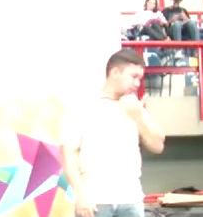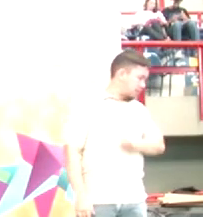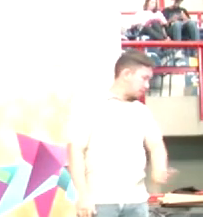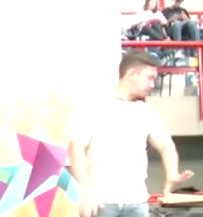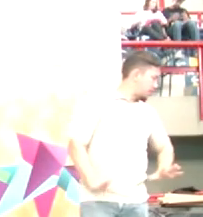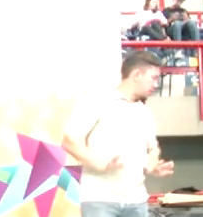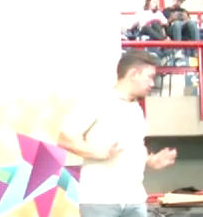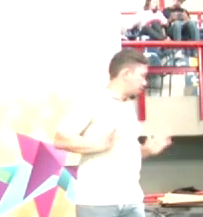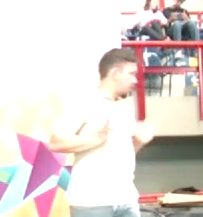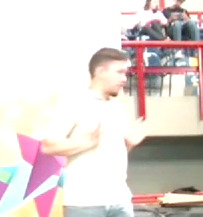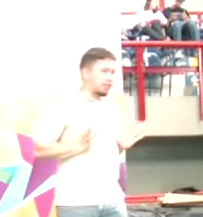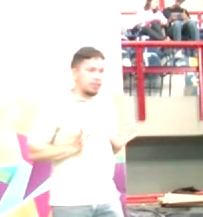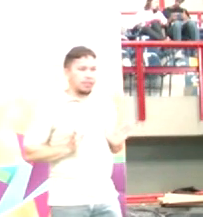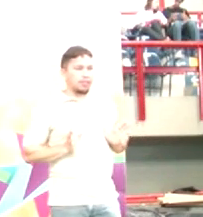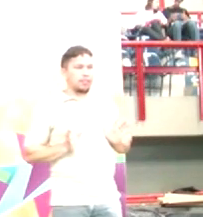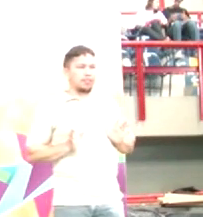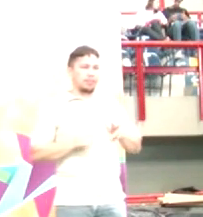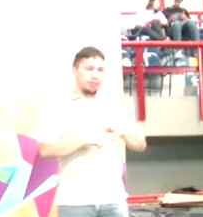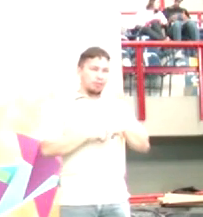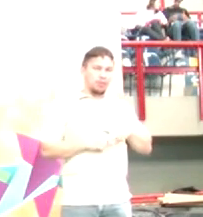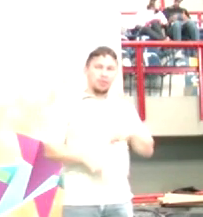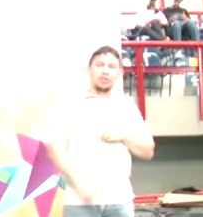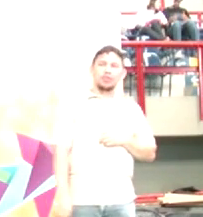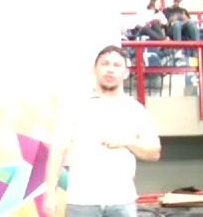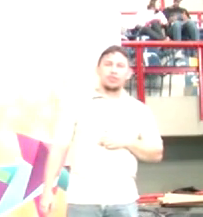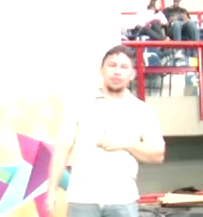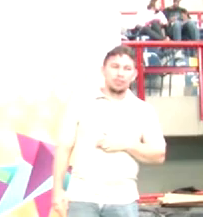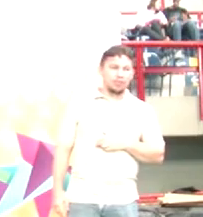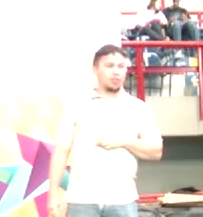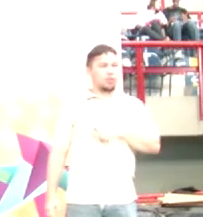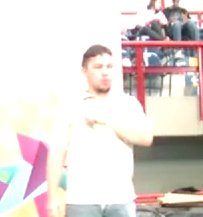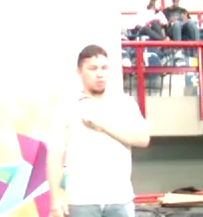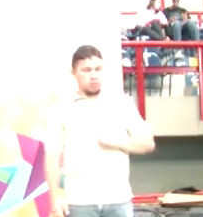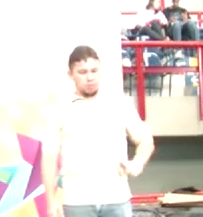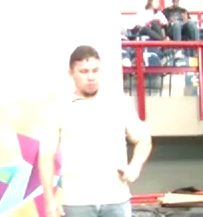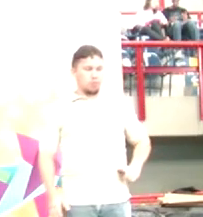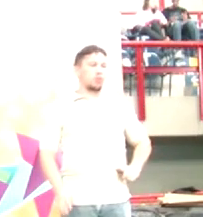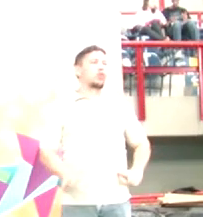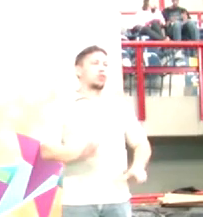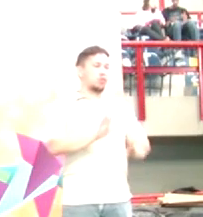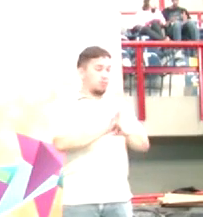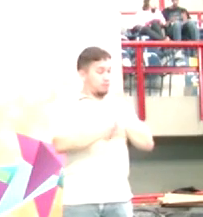quero. Então o governo aplicou uma lei